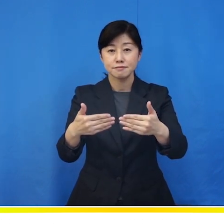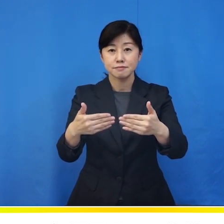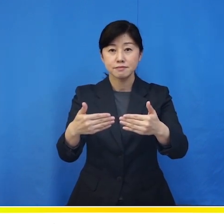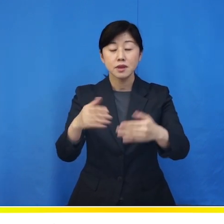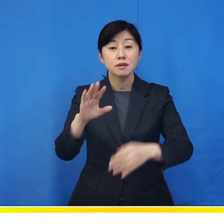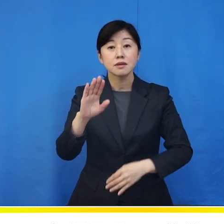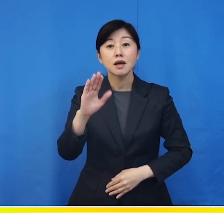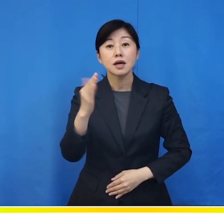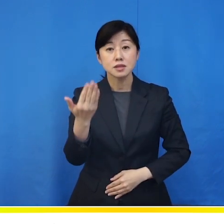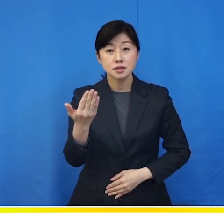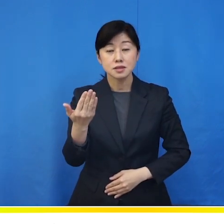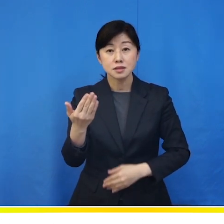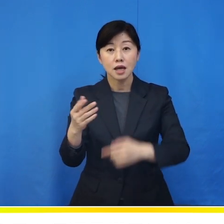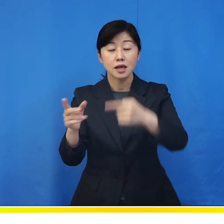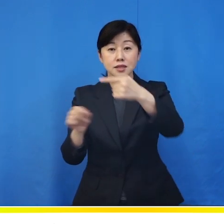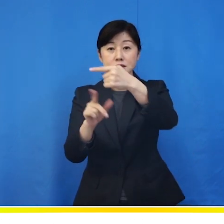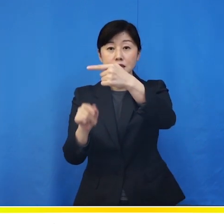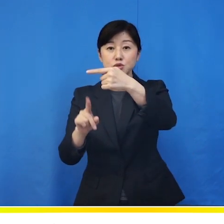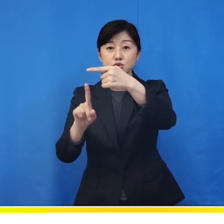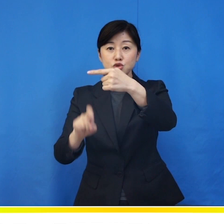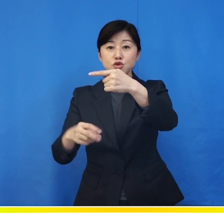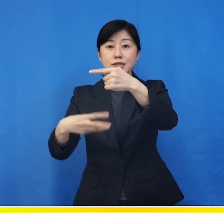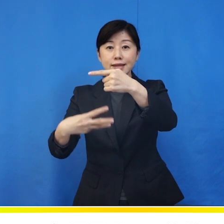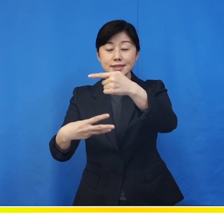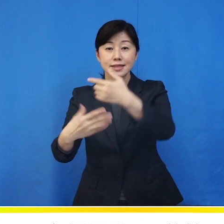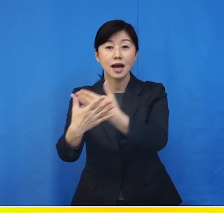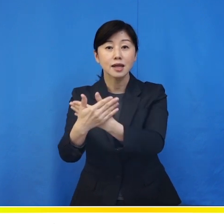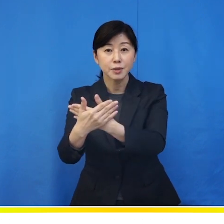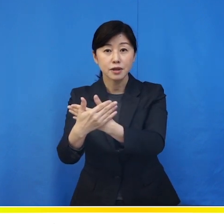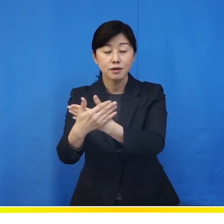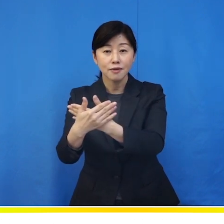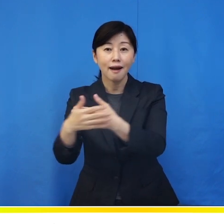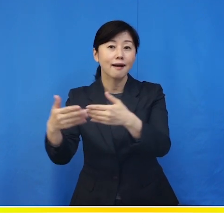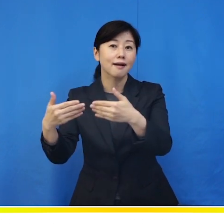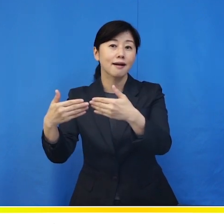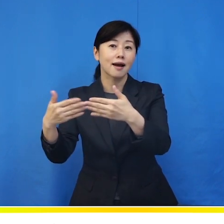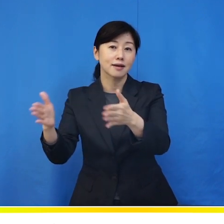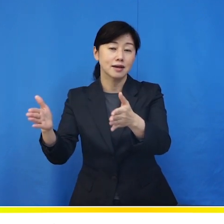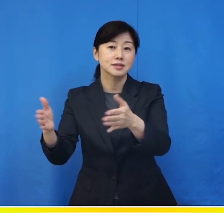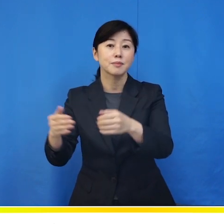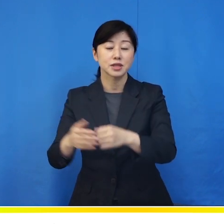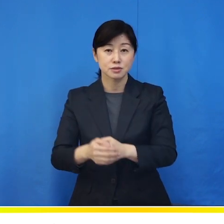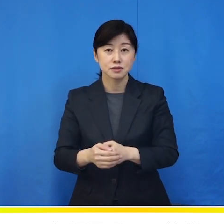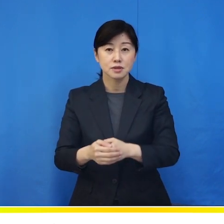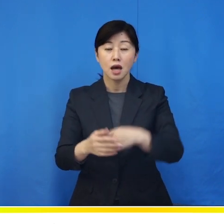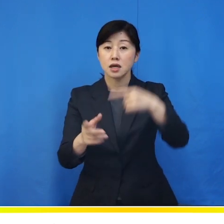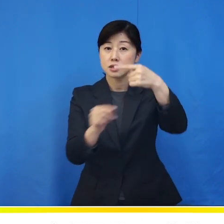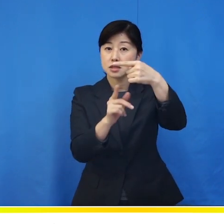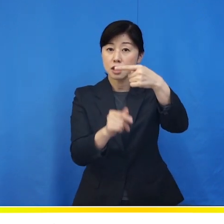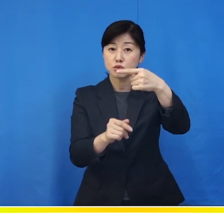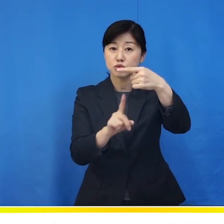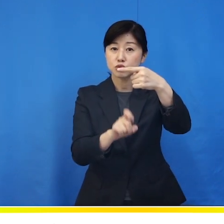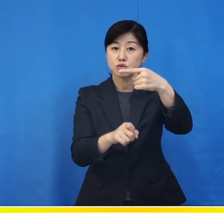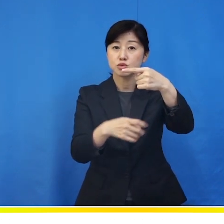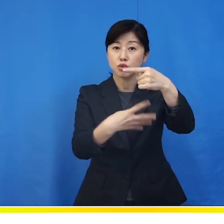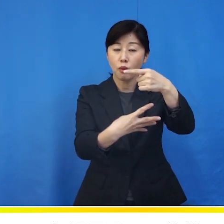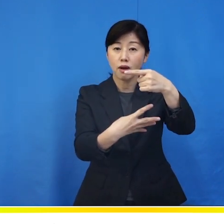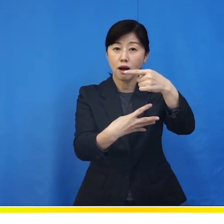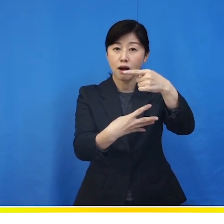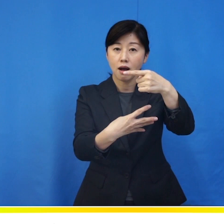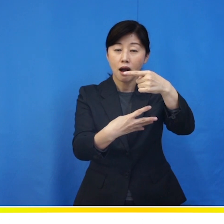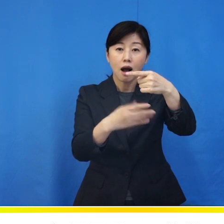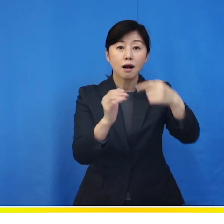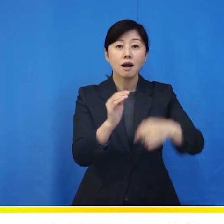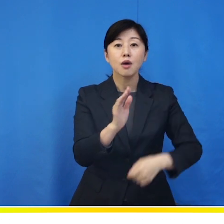ただし1月13日祝日は開館し14jan 火曜日は休館し